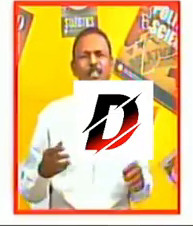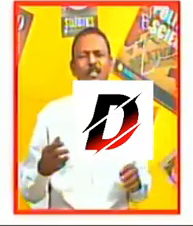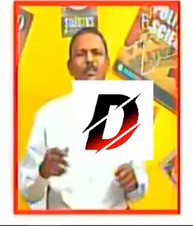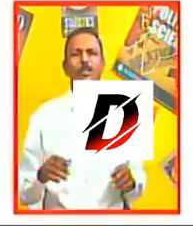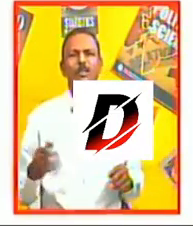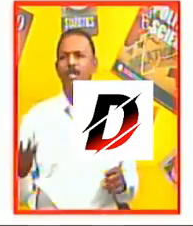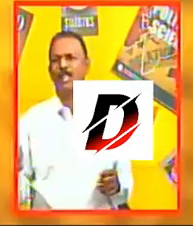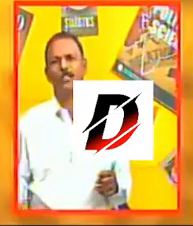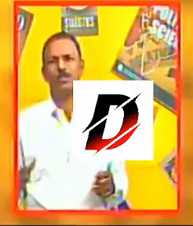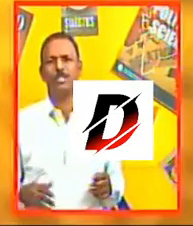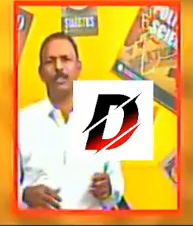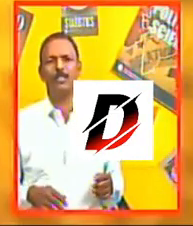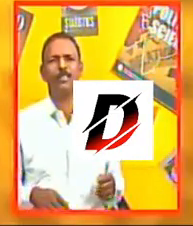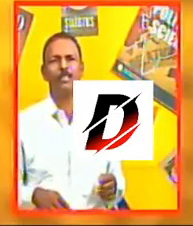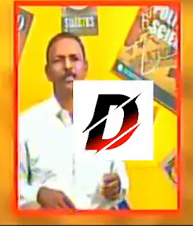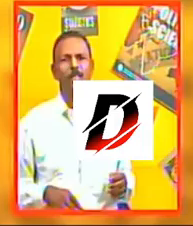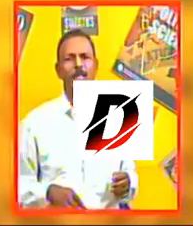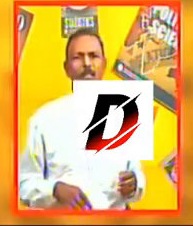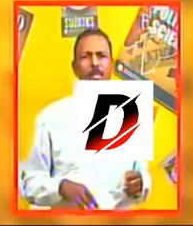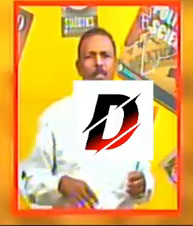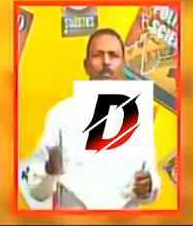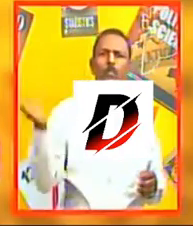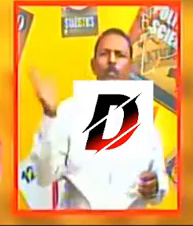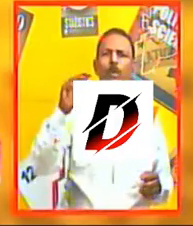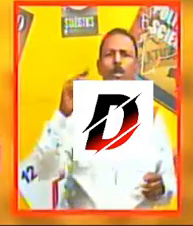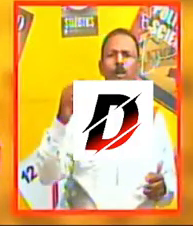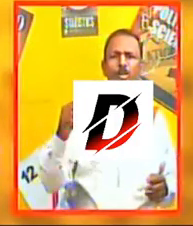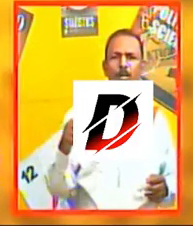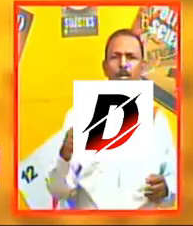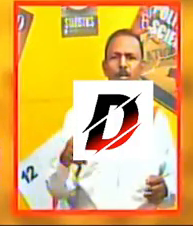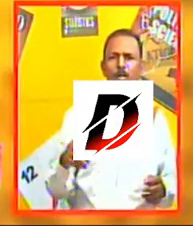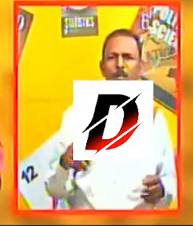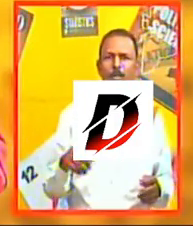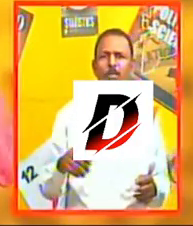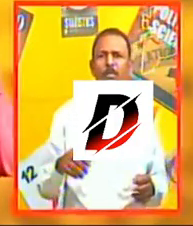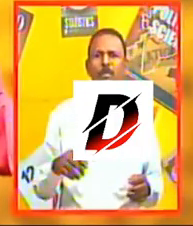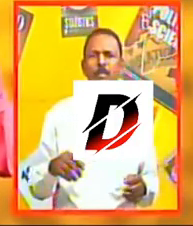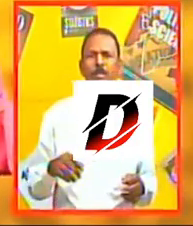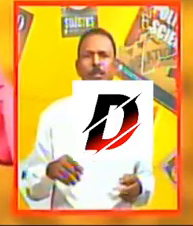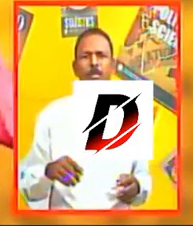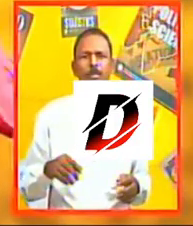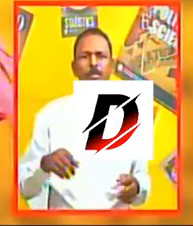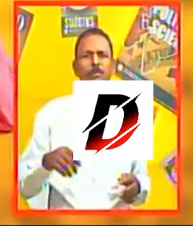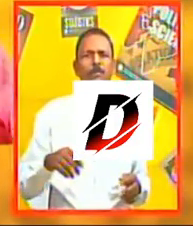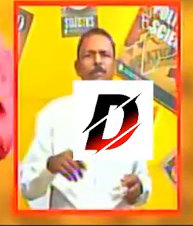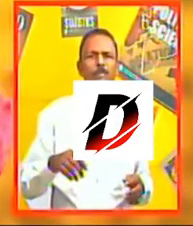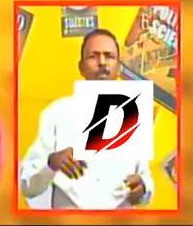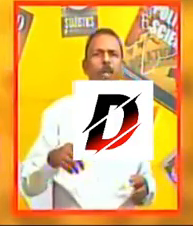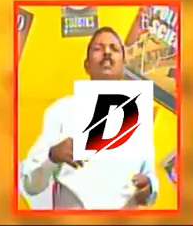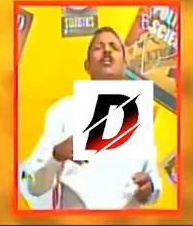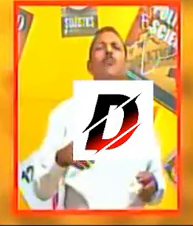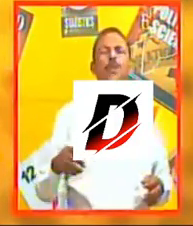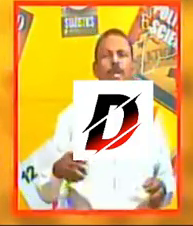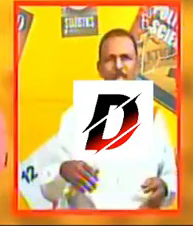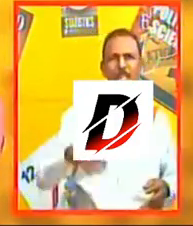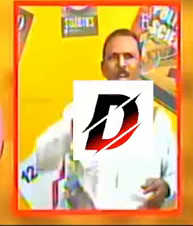பாதிக்கிறது. ஒன்றும் வேண்டாங்க, போன வருஷம் பார்த்தீங்கன்னா கடற்கரை பகுதியில் புயலின் காரணமாக அதிகமான ஒரு